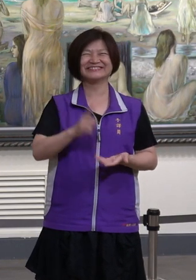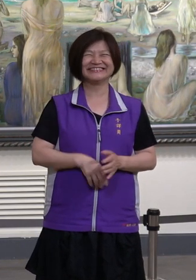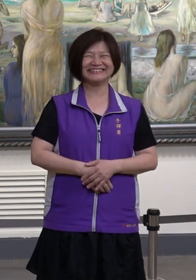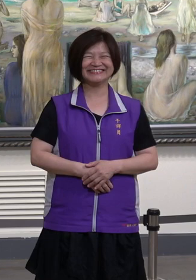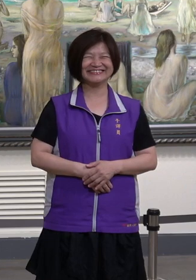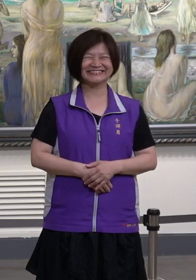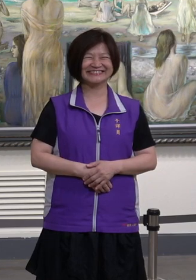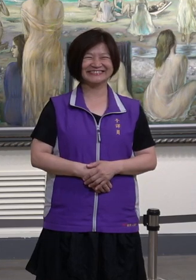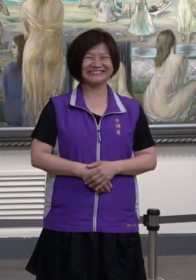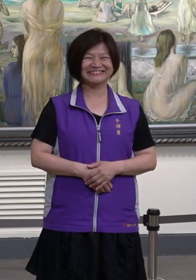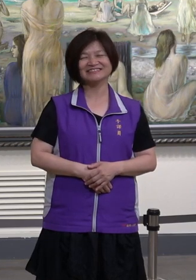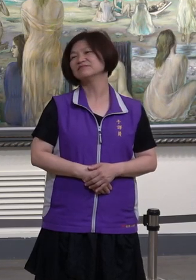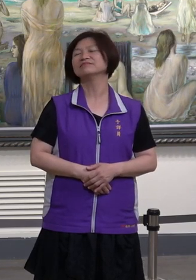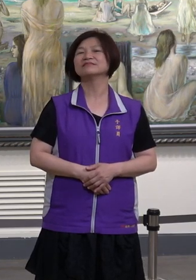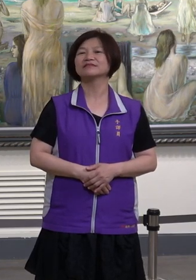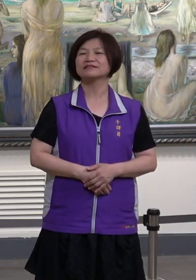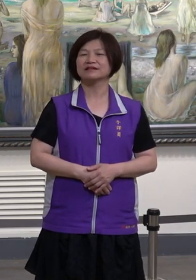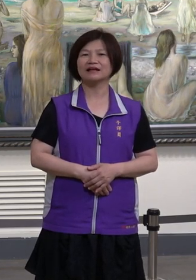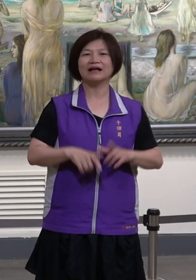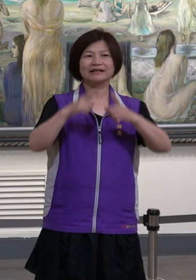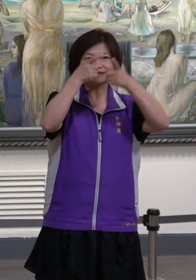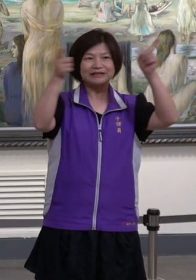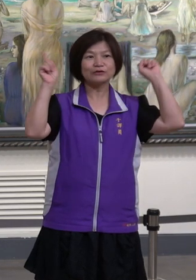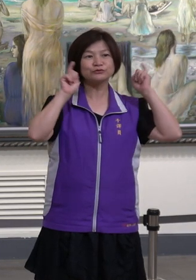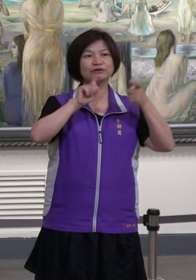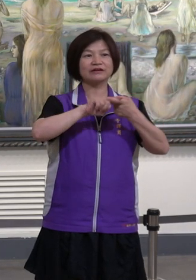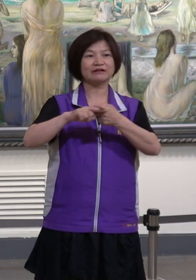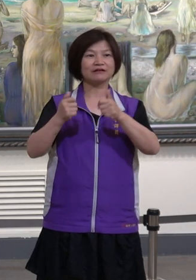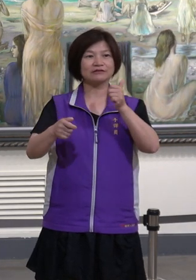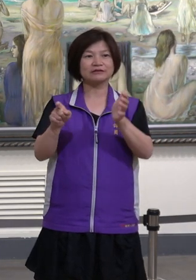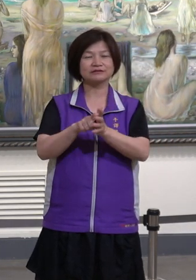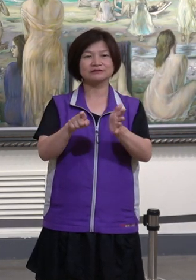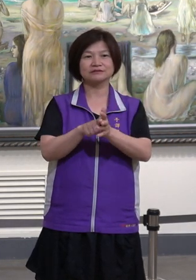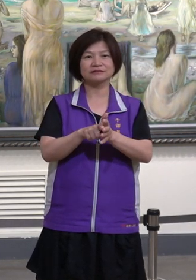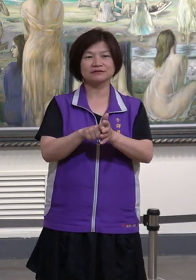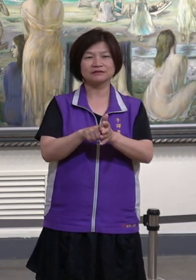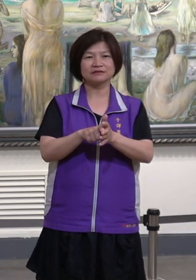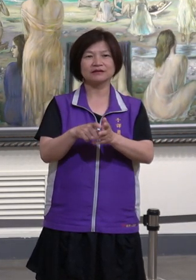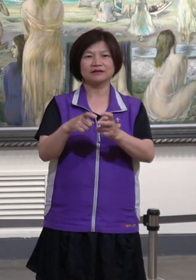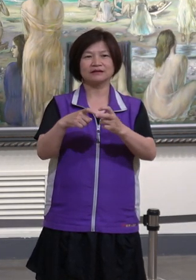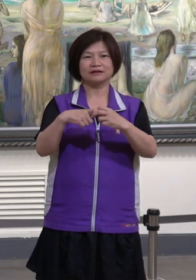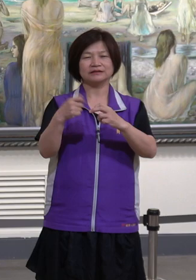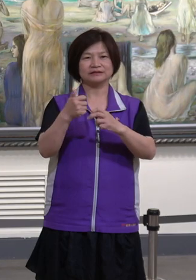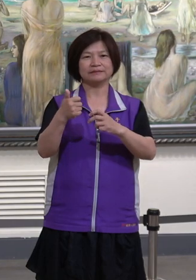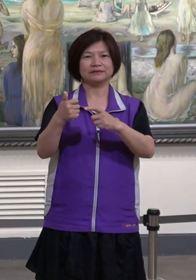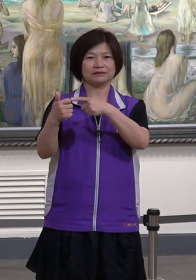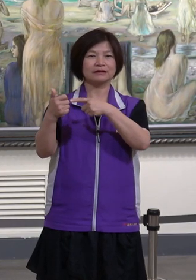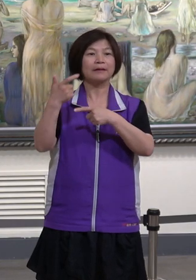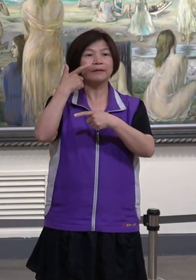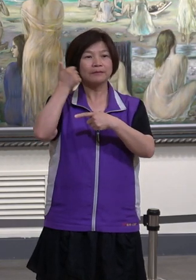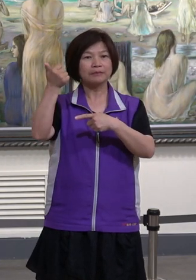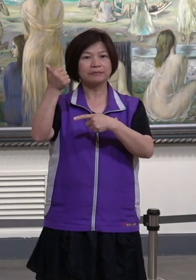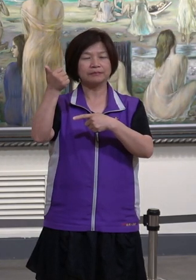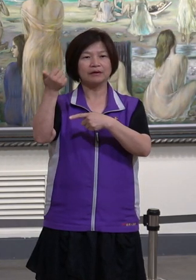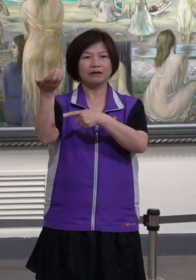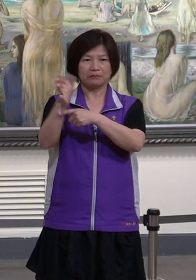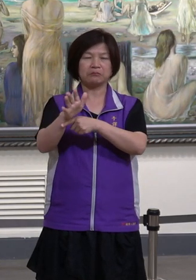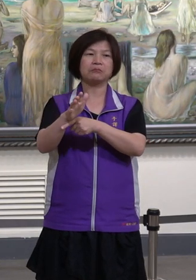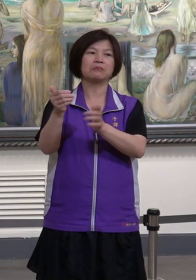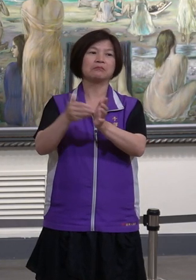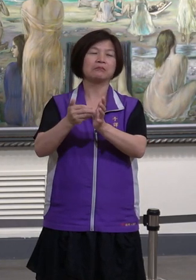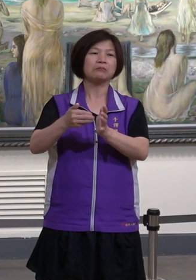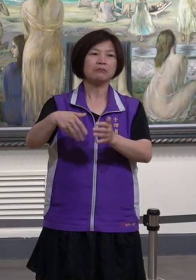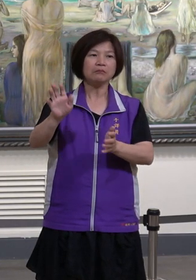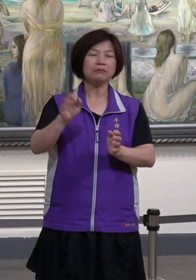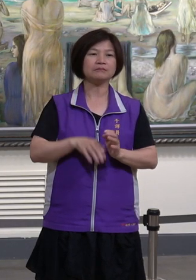他。大学联考的时候，刚好李元亨的爸爸李奇帆刚好先死，